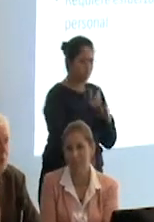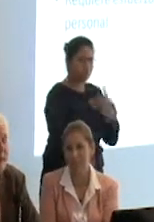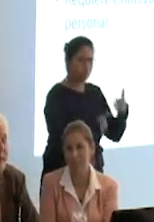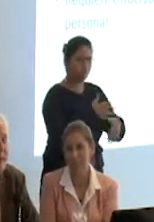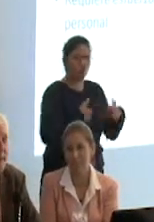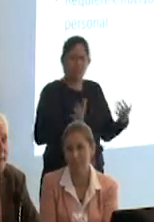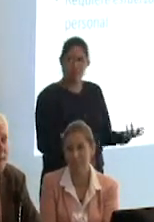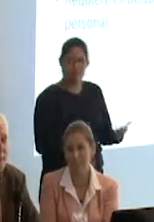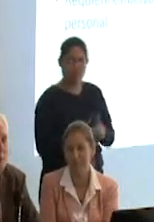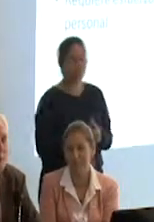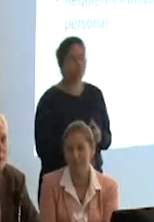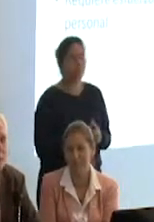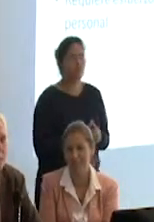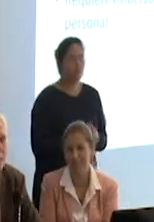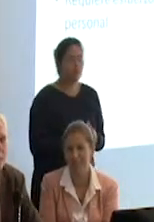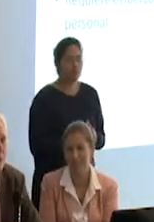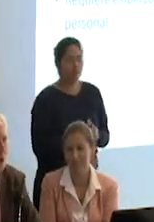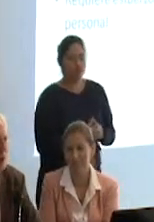inclusión?